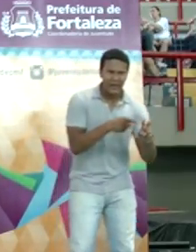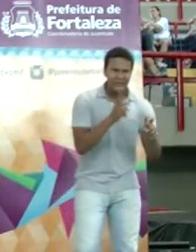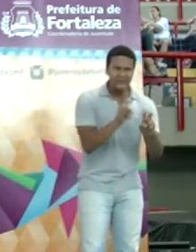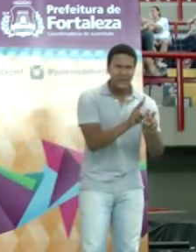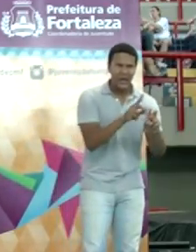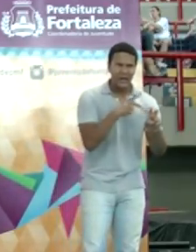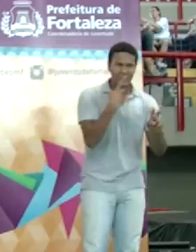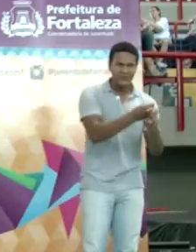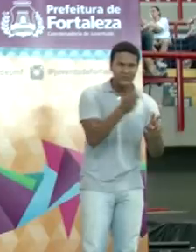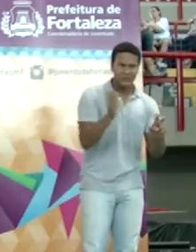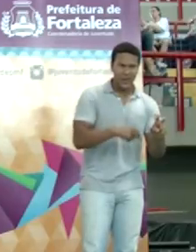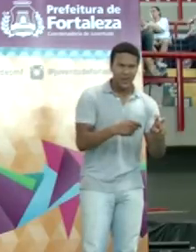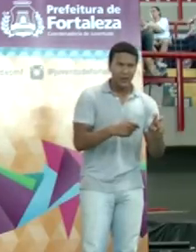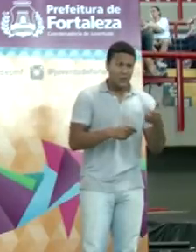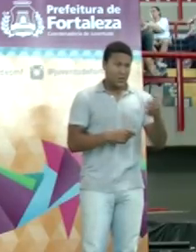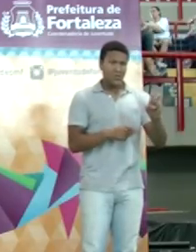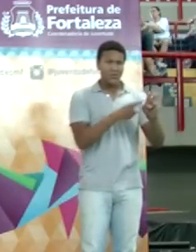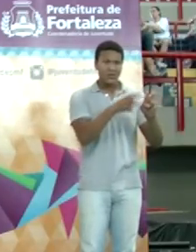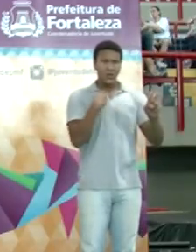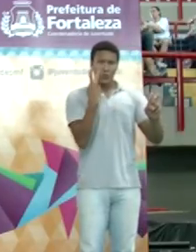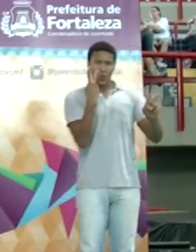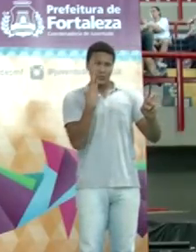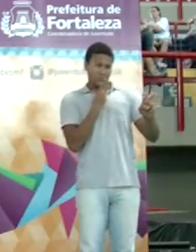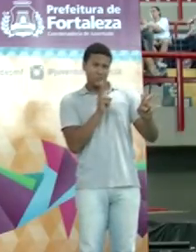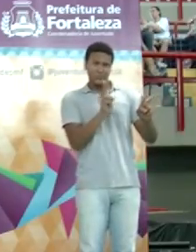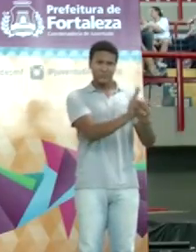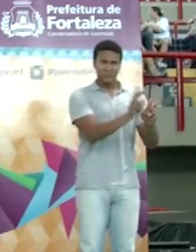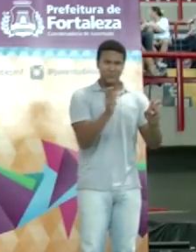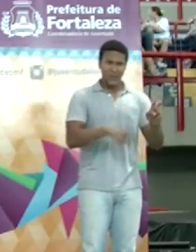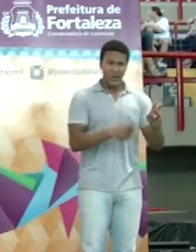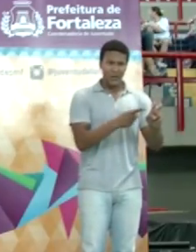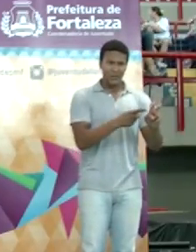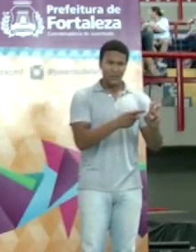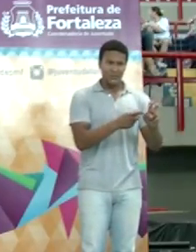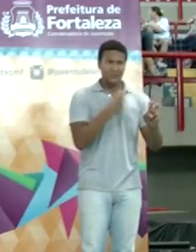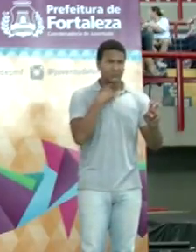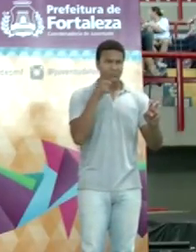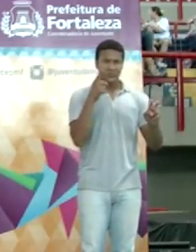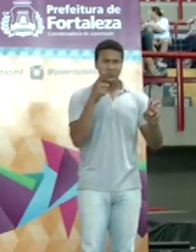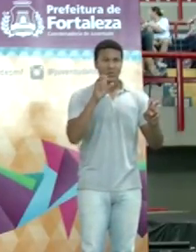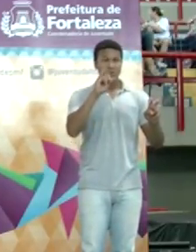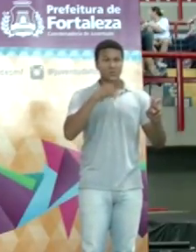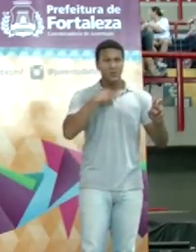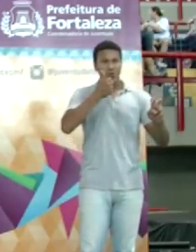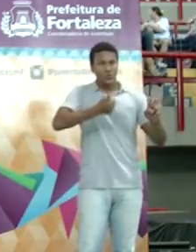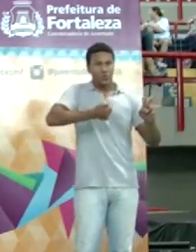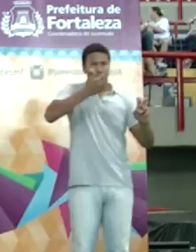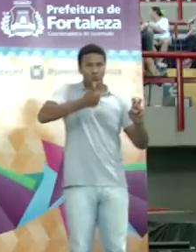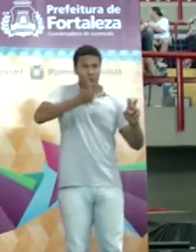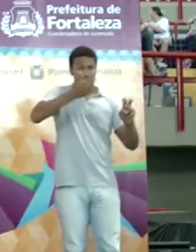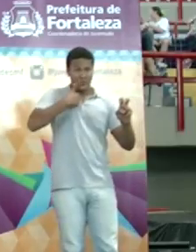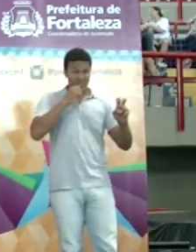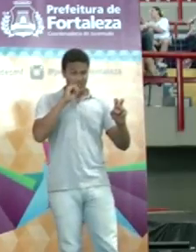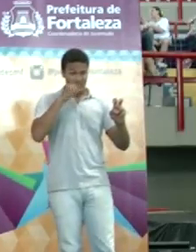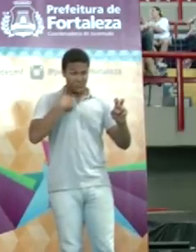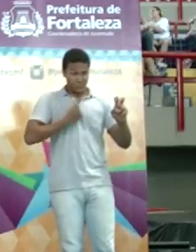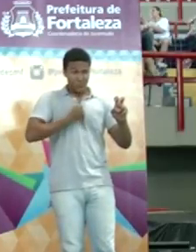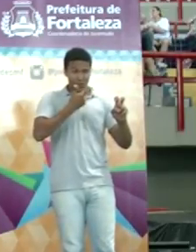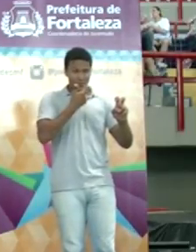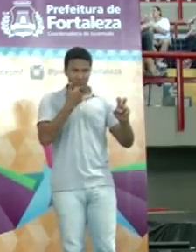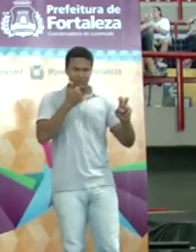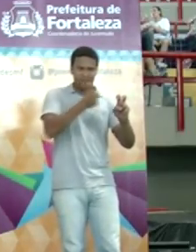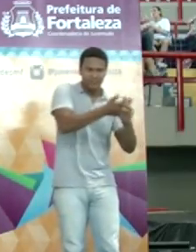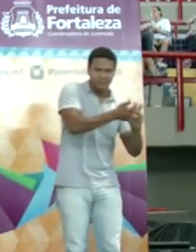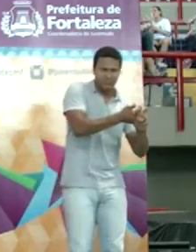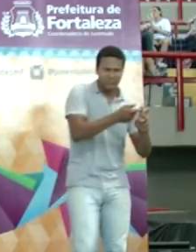do repouso. Se eu aplicar 12 newtons, quanto é a força de atrito estática que eu disse para vocês?